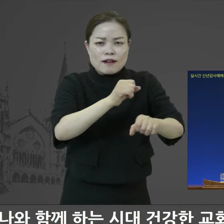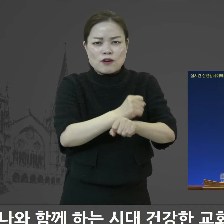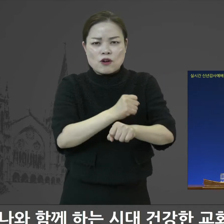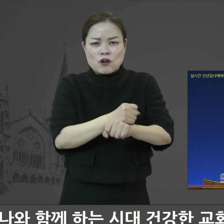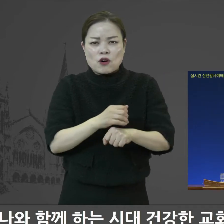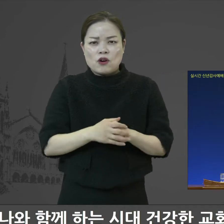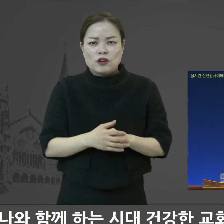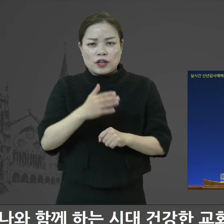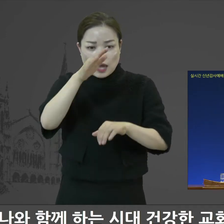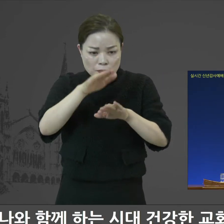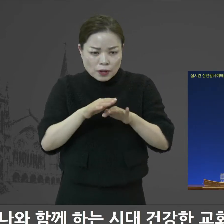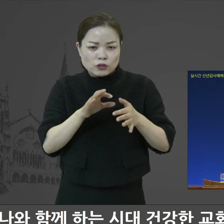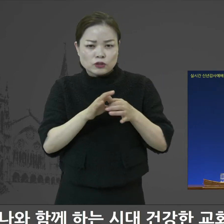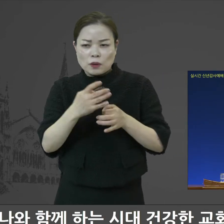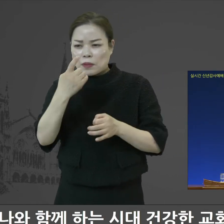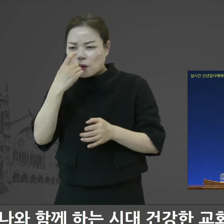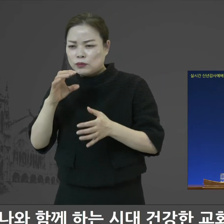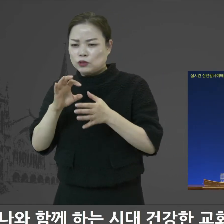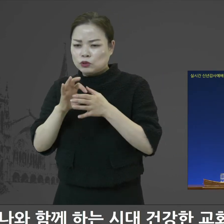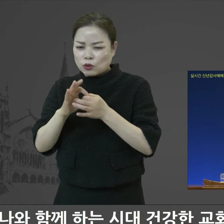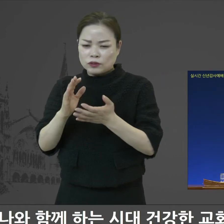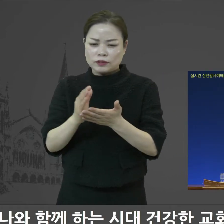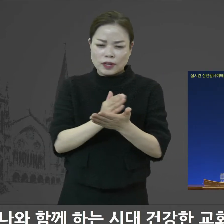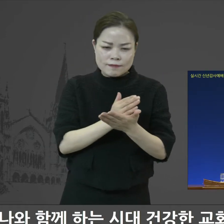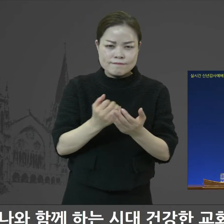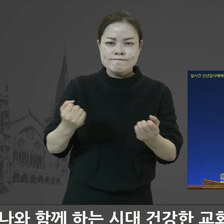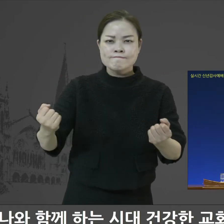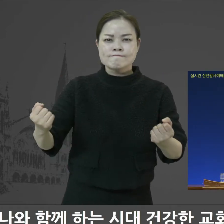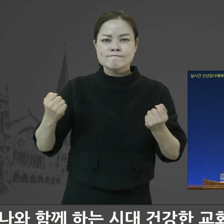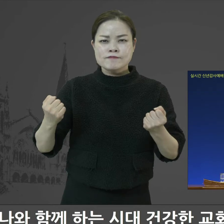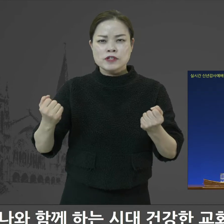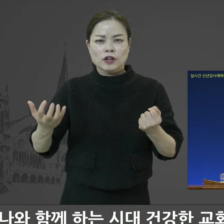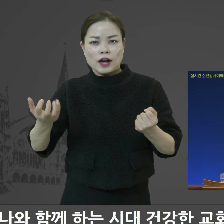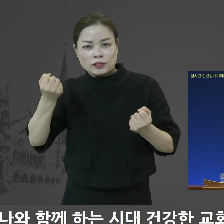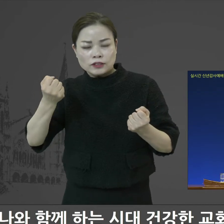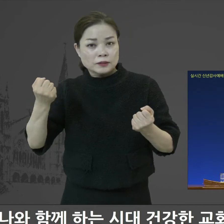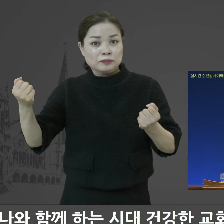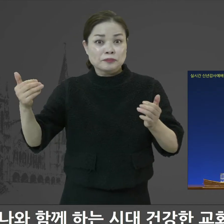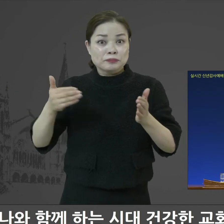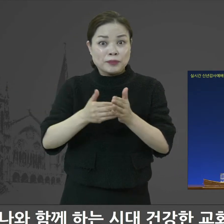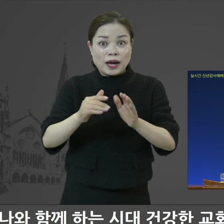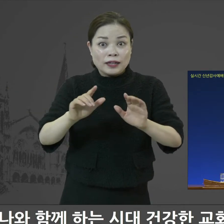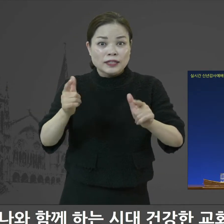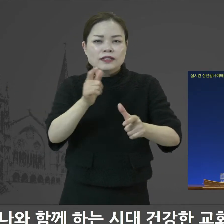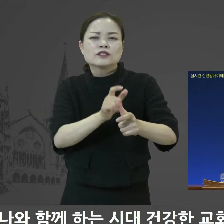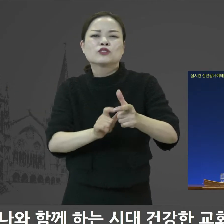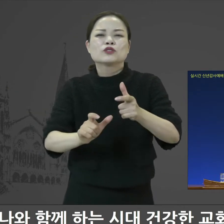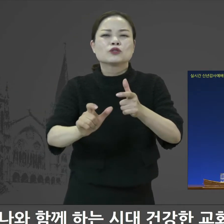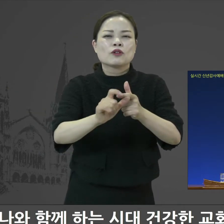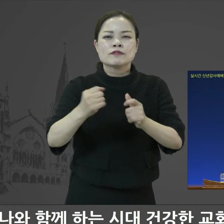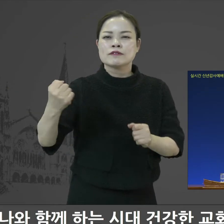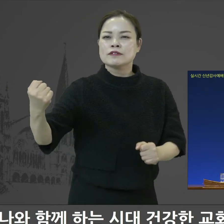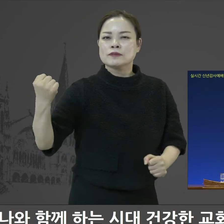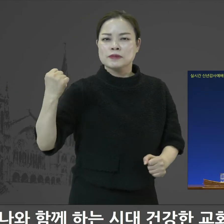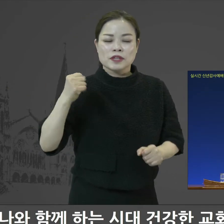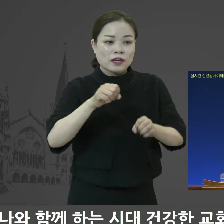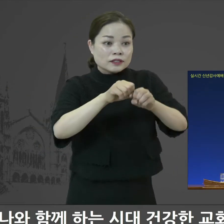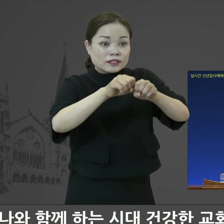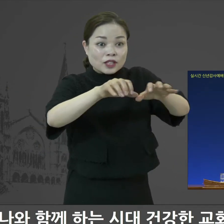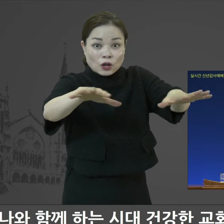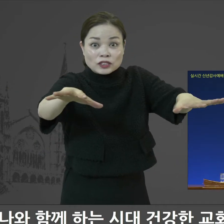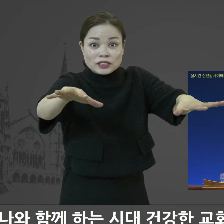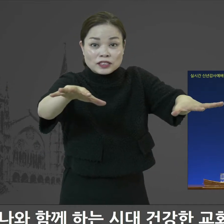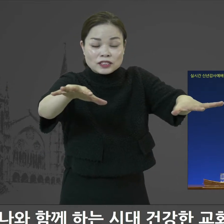모여서 예배를 통해서 배움을 통해서 나눔을 통해서 힘을 얻고 힘을 얻는 것으로 끝나는 게 아니라 더 힘차게 흩어지는